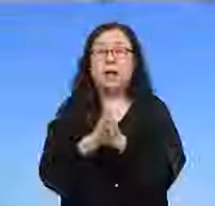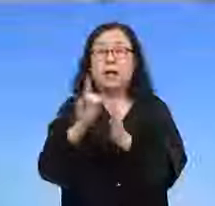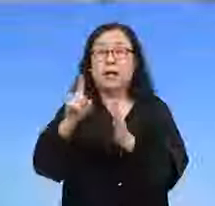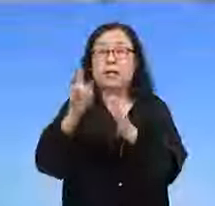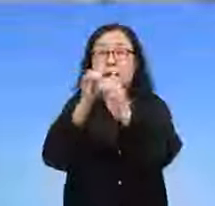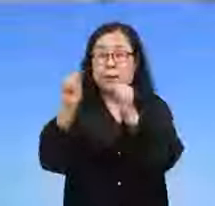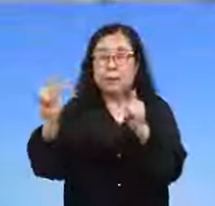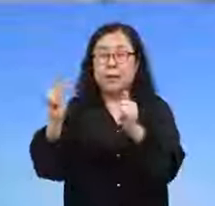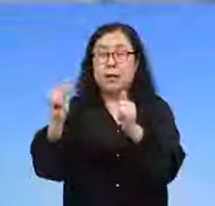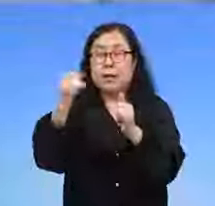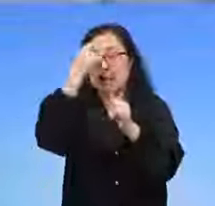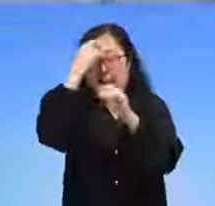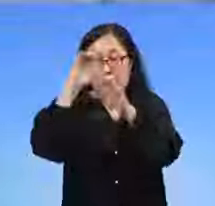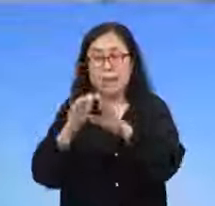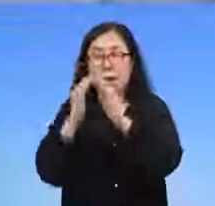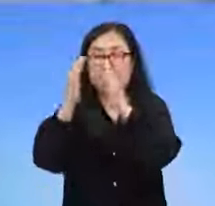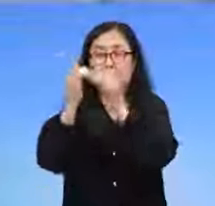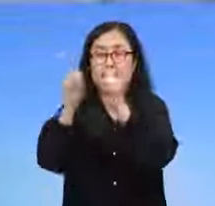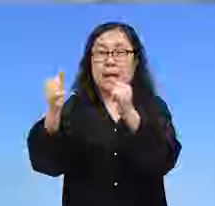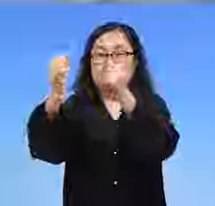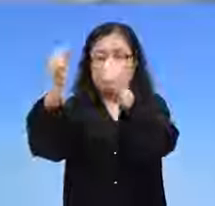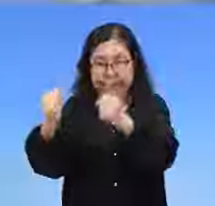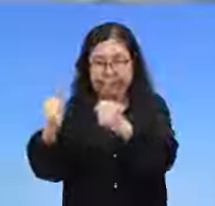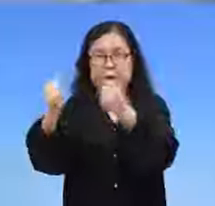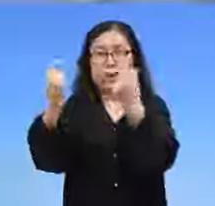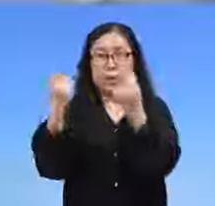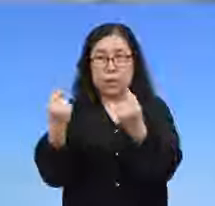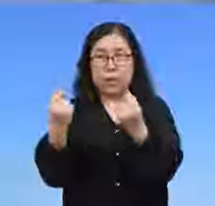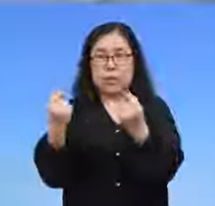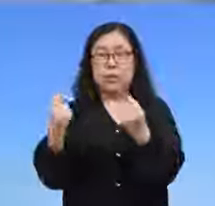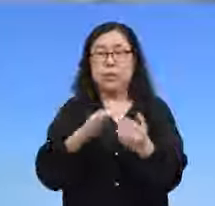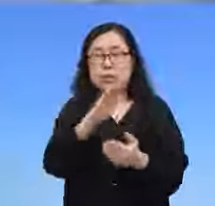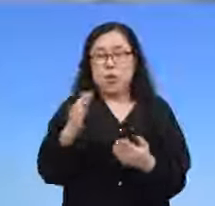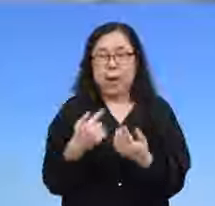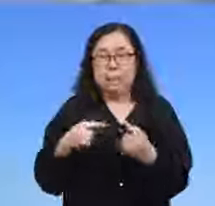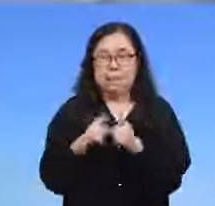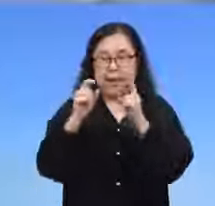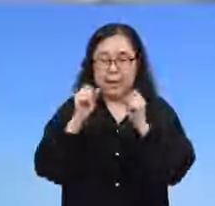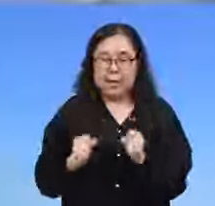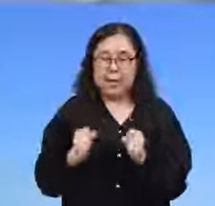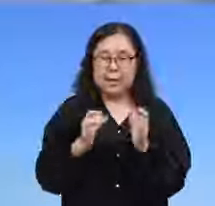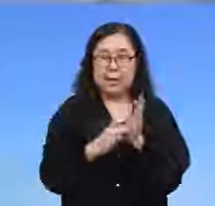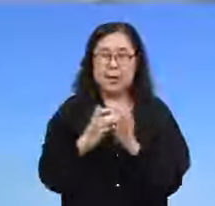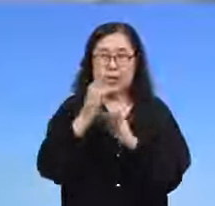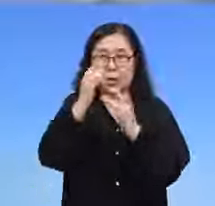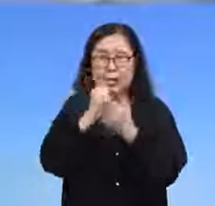것처럼 임마누엘 되시는 그 주님, 우리와 함께 하시는 그 주님,